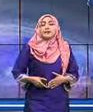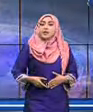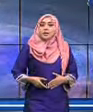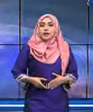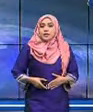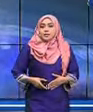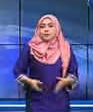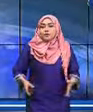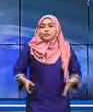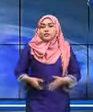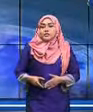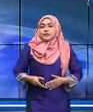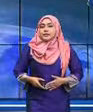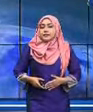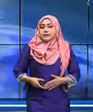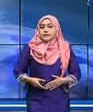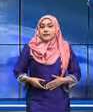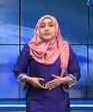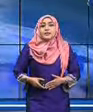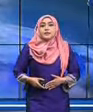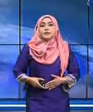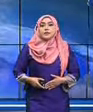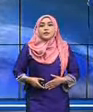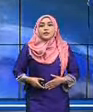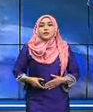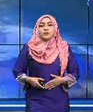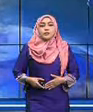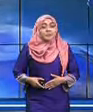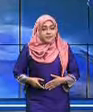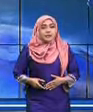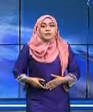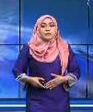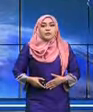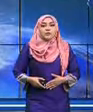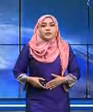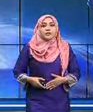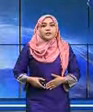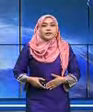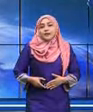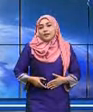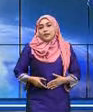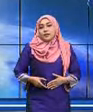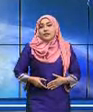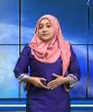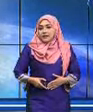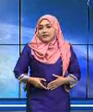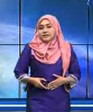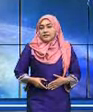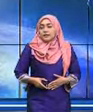lalu. Namun pengguna jalan raya dikesan masih lagi menggunakan lorong kecemasan, memandu laju dan gagal mengawal kenderaan sehingga